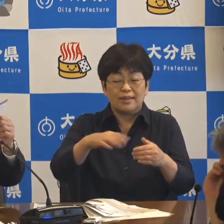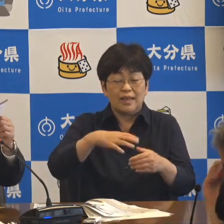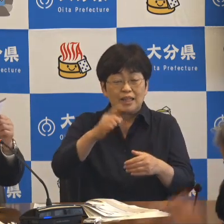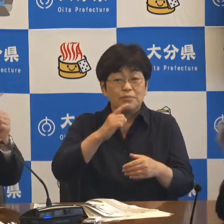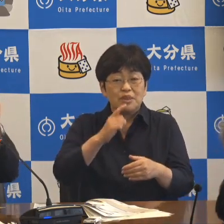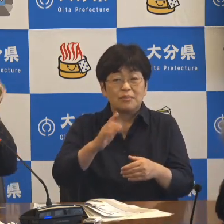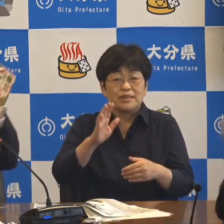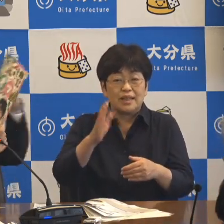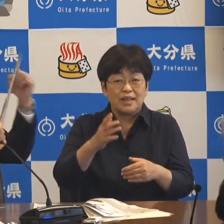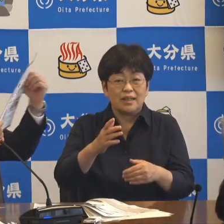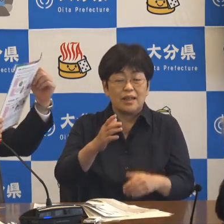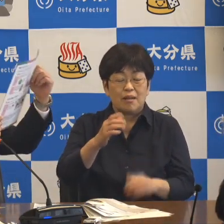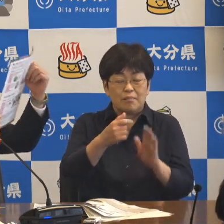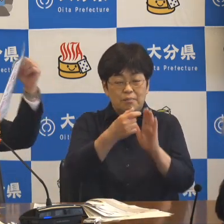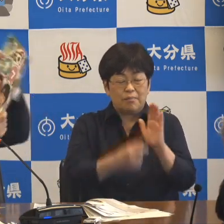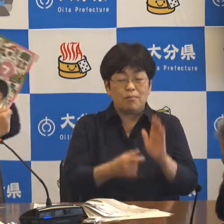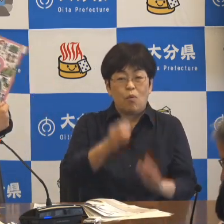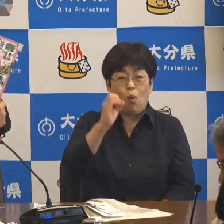をですね、これは